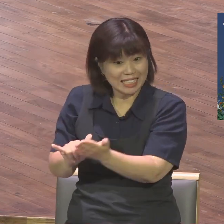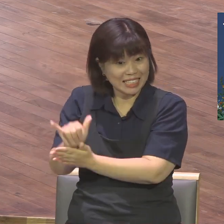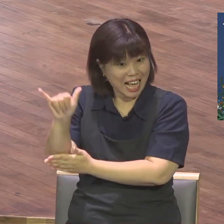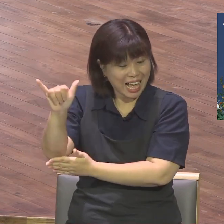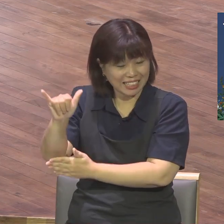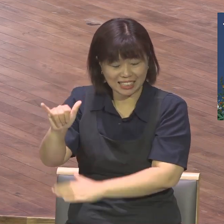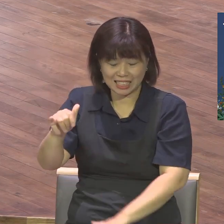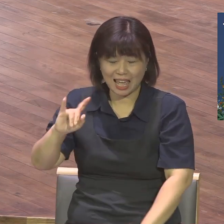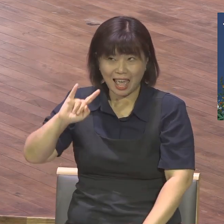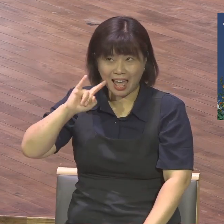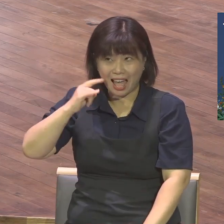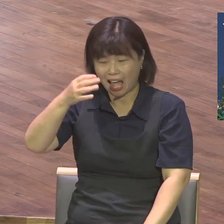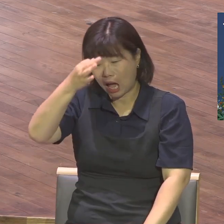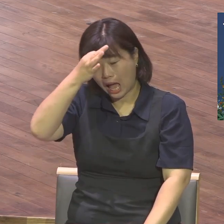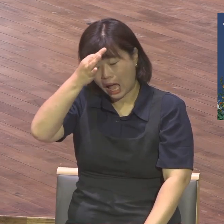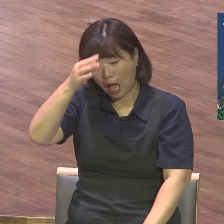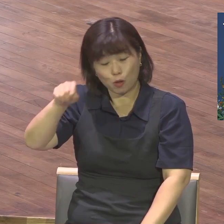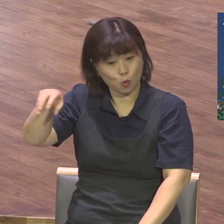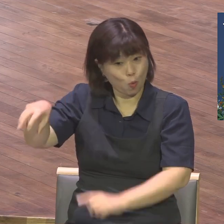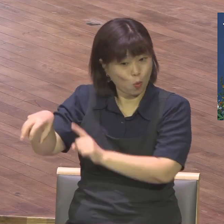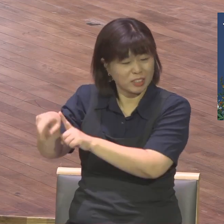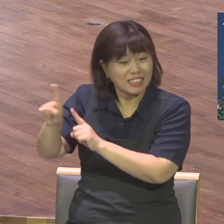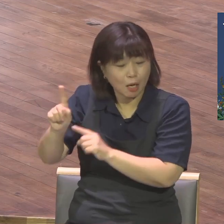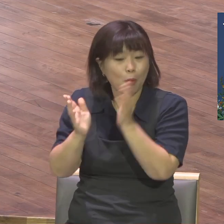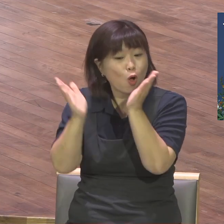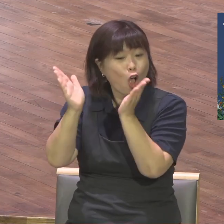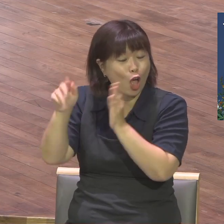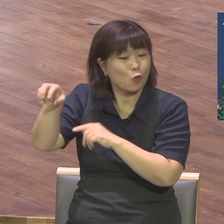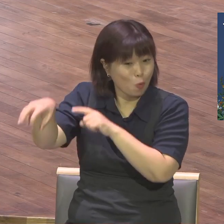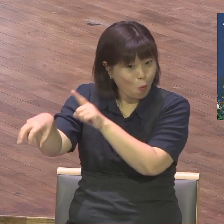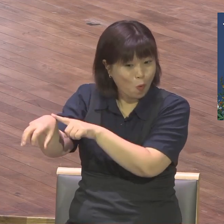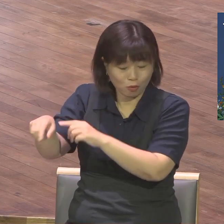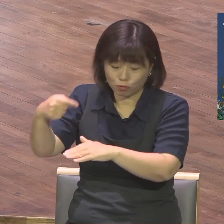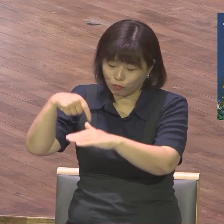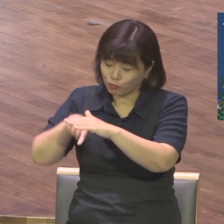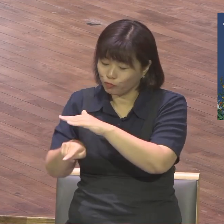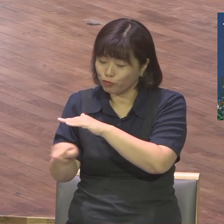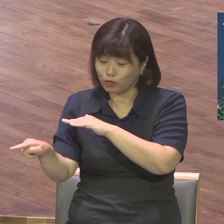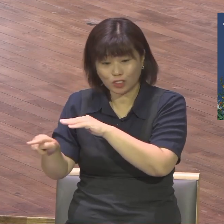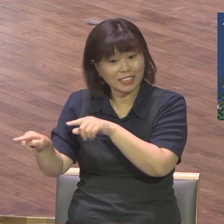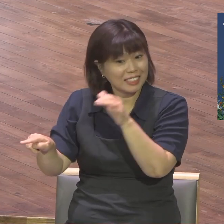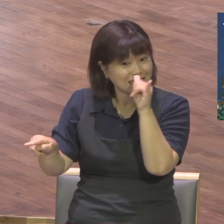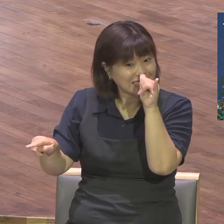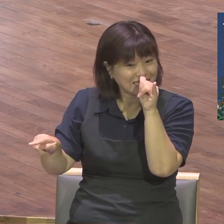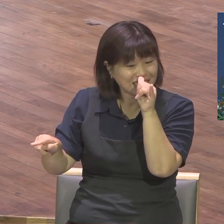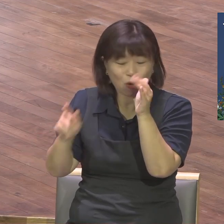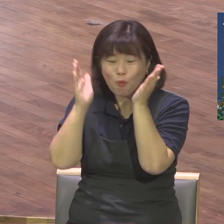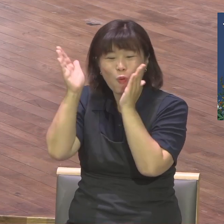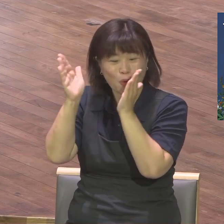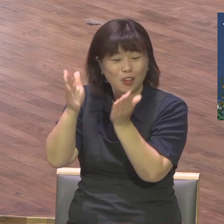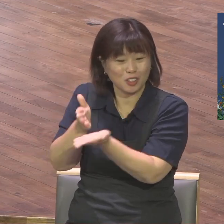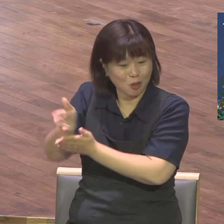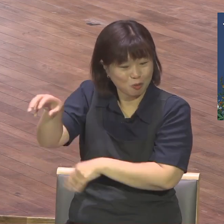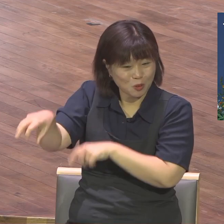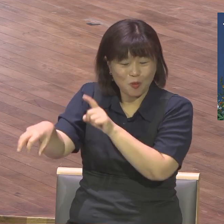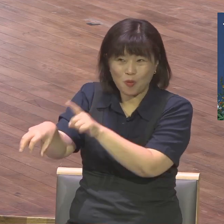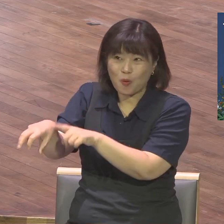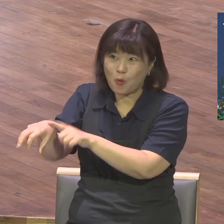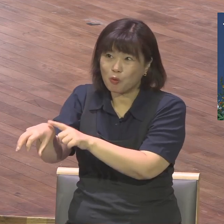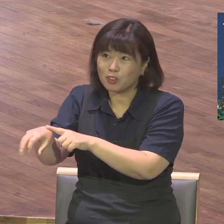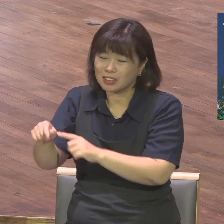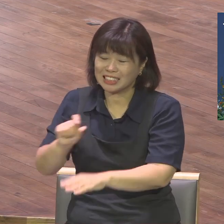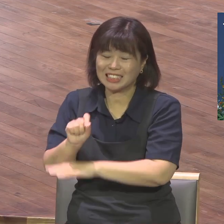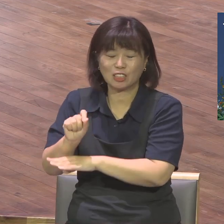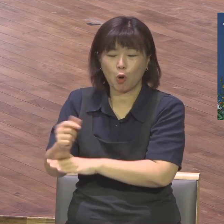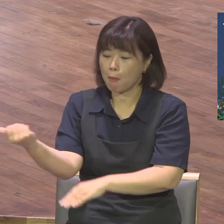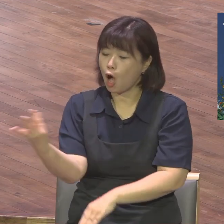분 봤어요. 여섯 분인데 한 분은 이게 미아 관리하는 분 한 분 외에는 싹 다 우리 교인이